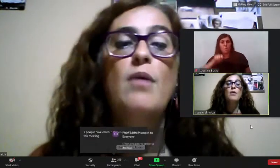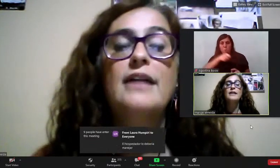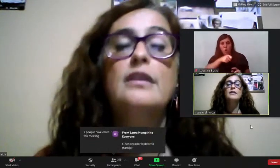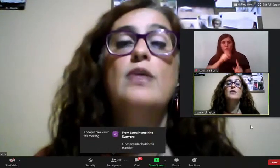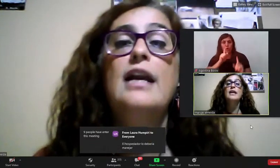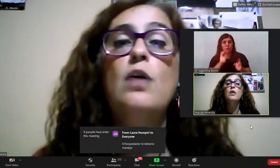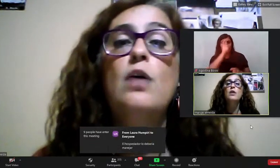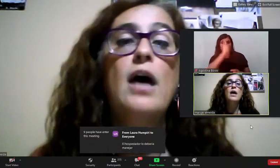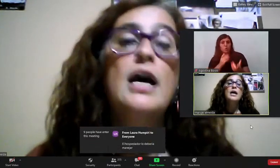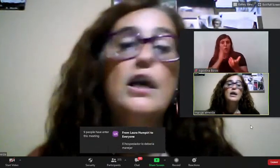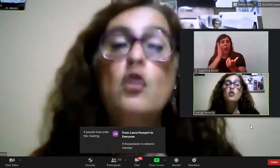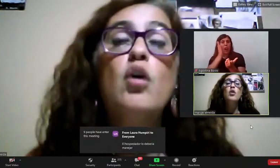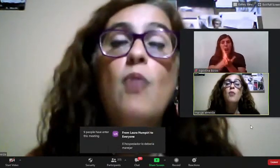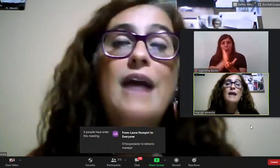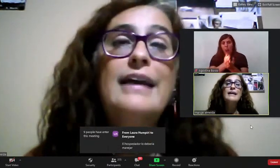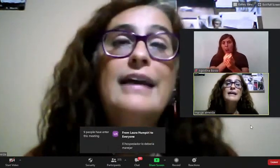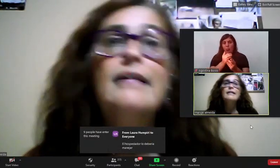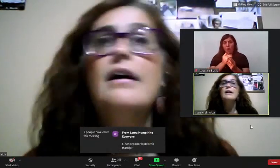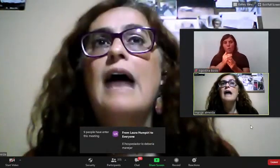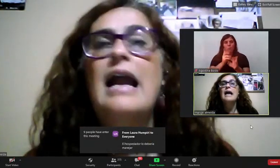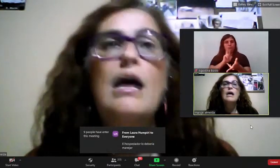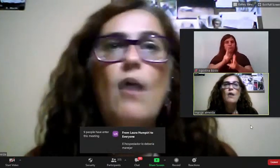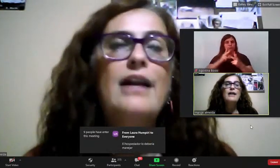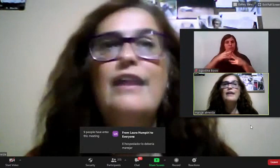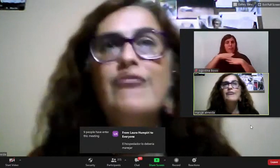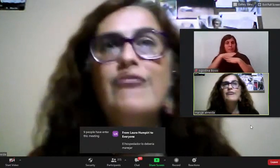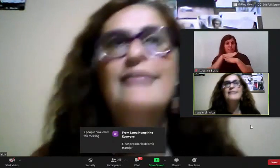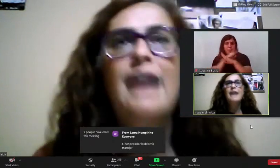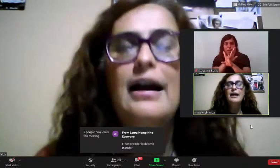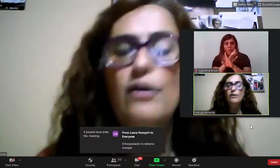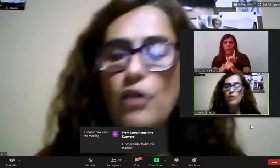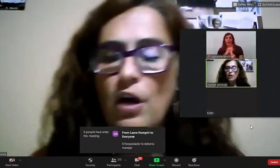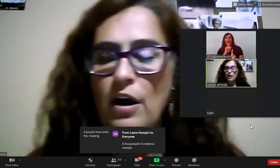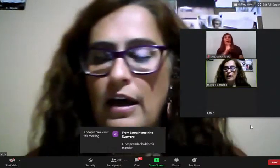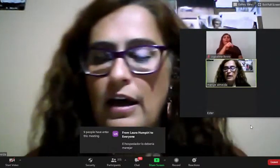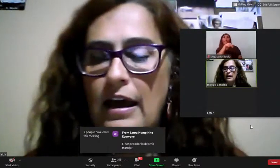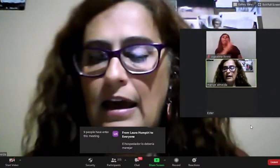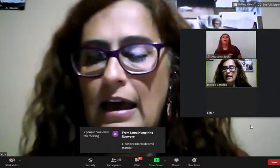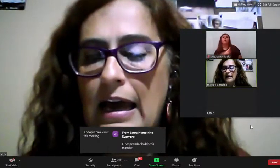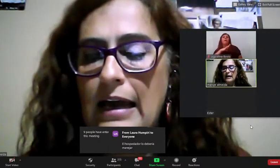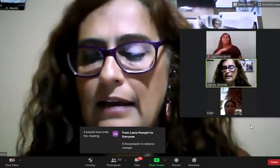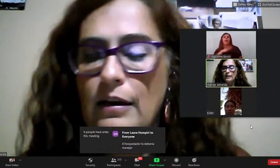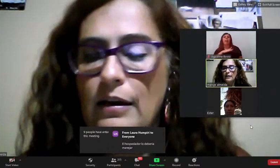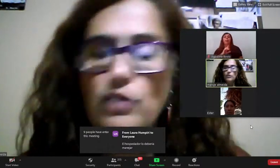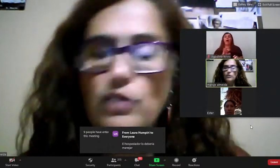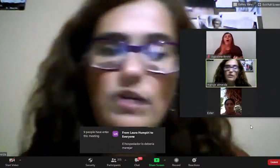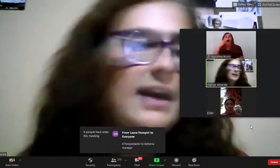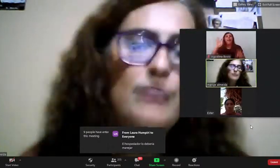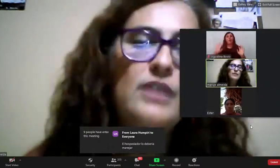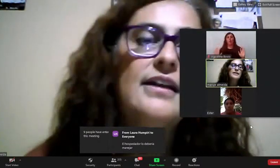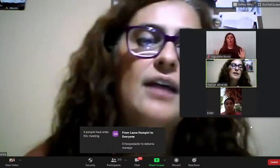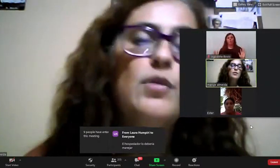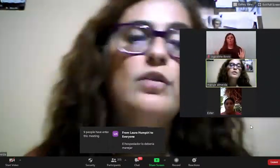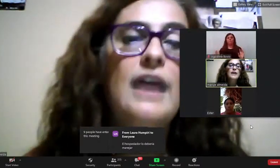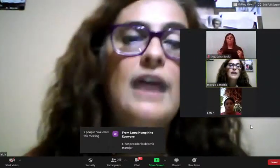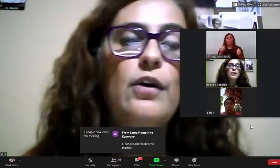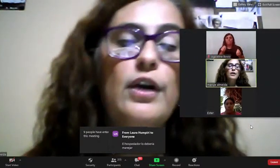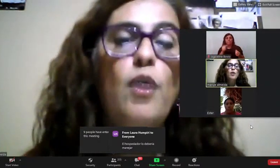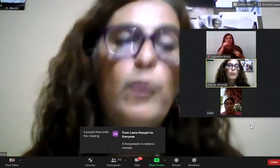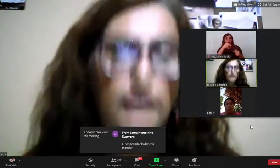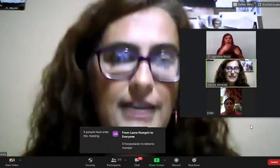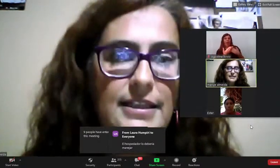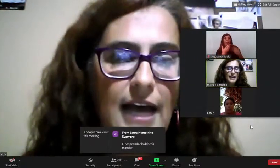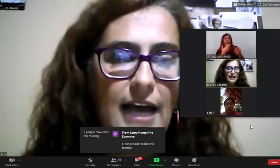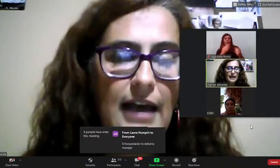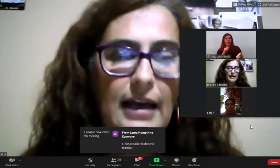como hablantes de una lengua y no como alguien a la cual le falta algo, lo que sucede es un intercambio, un diálogo que